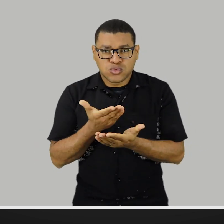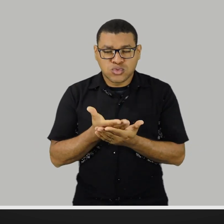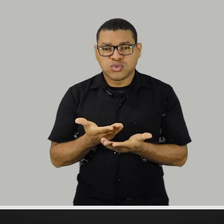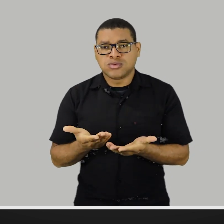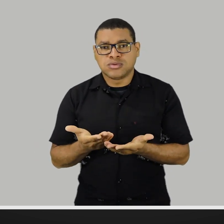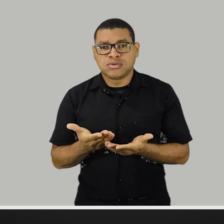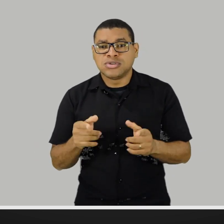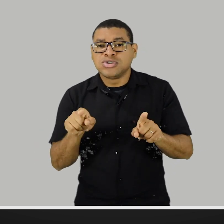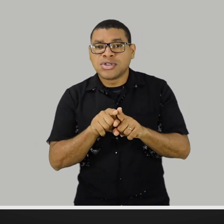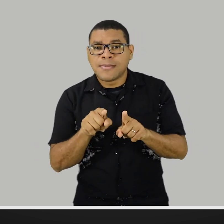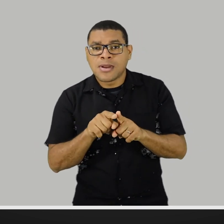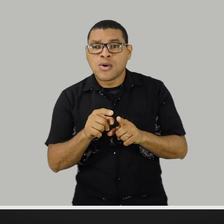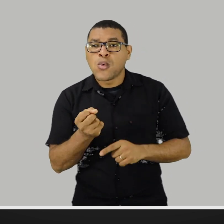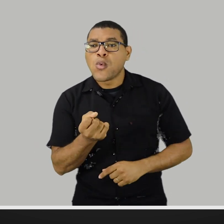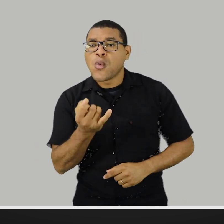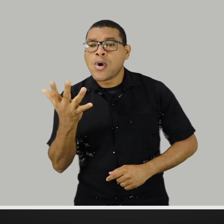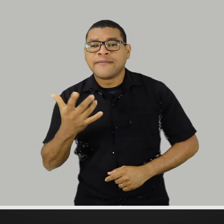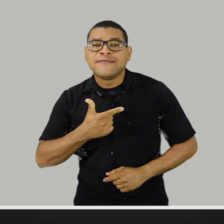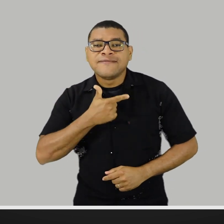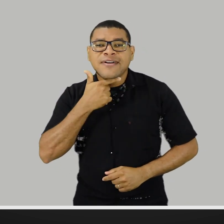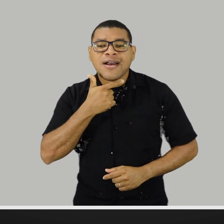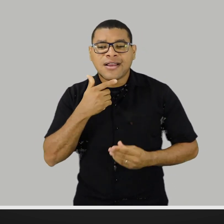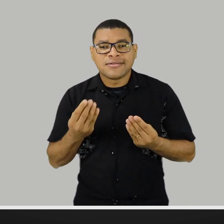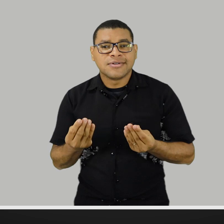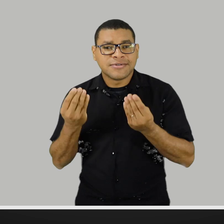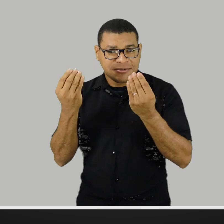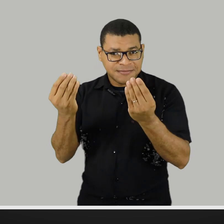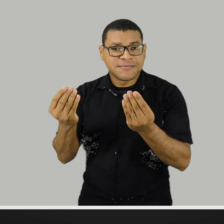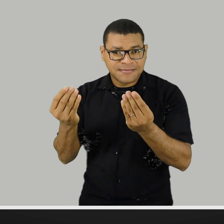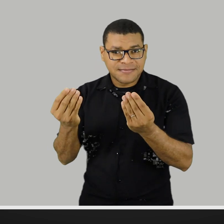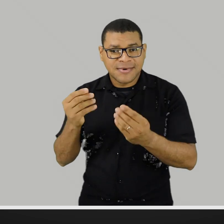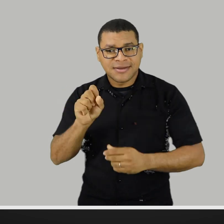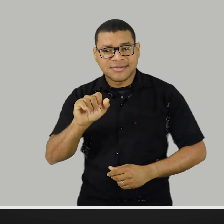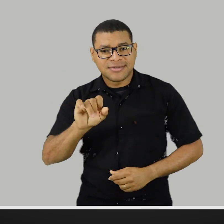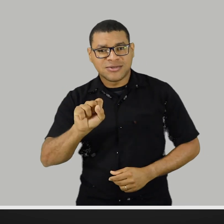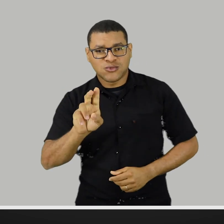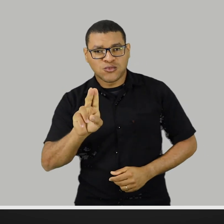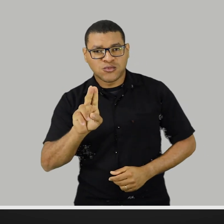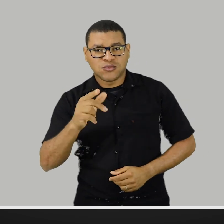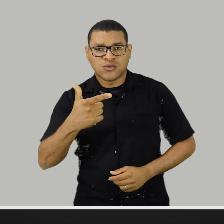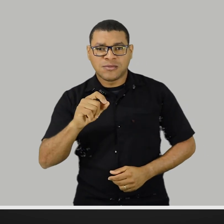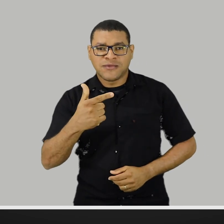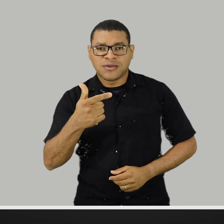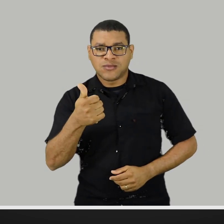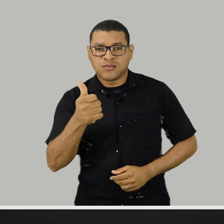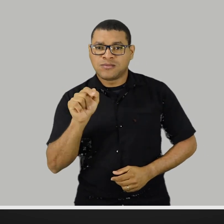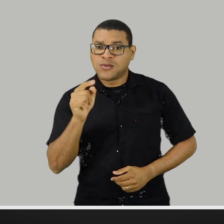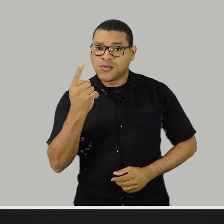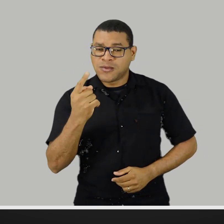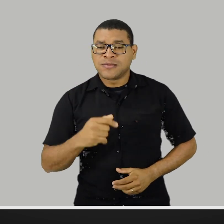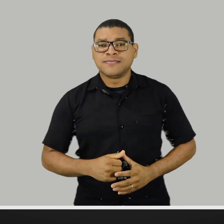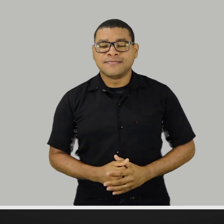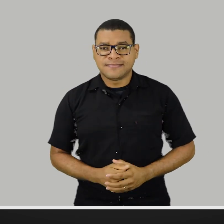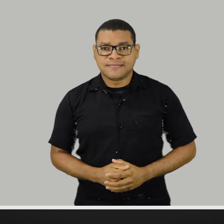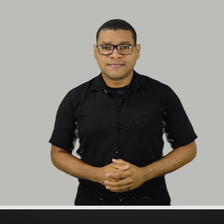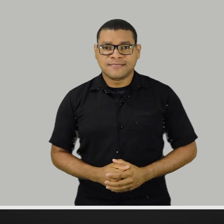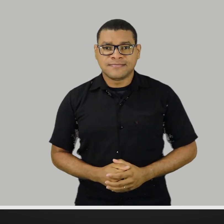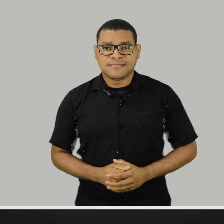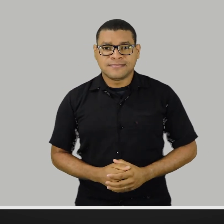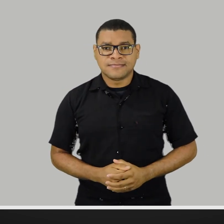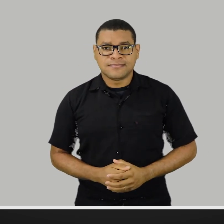participantes bem como o respectivo número de vagas a serem ofertadas por meio do Sisu 2020 e